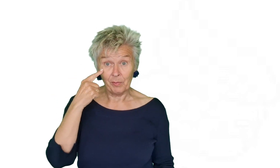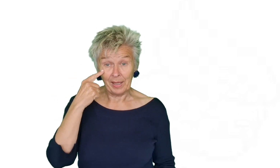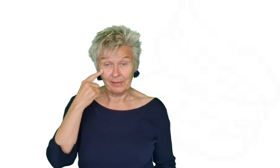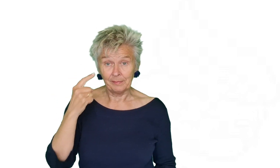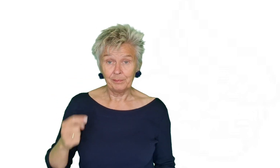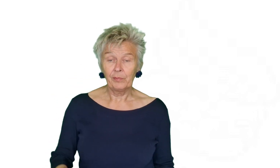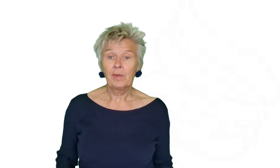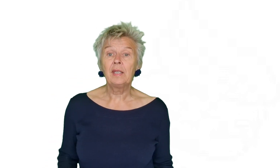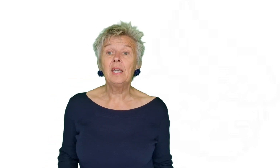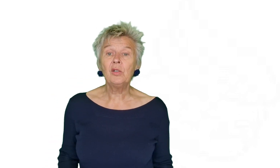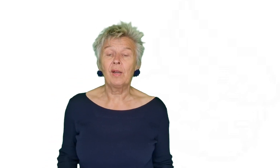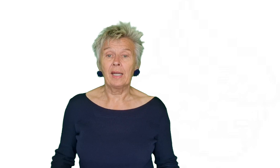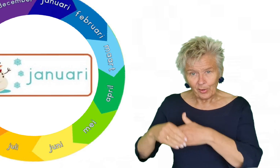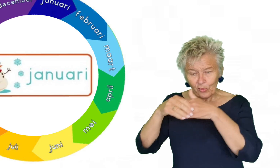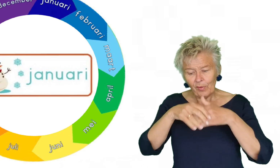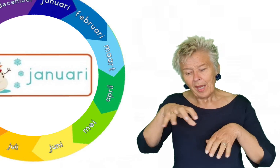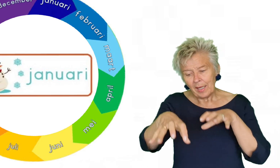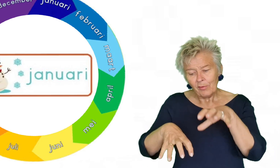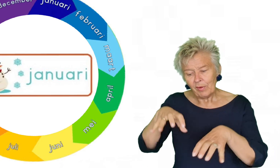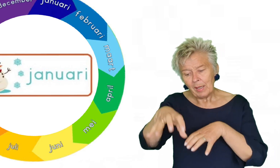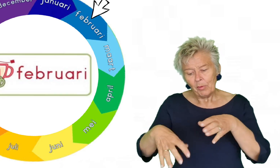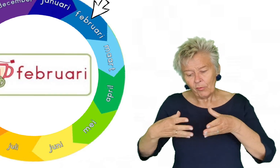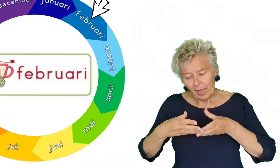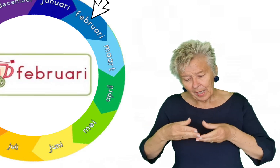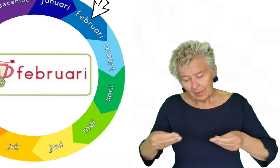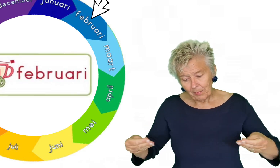maanden. Januari. Januari, februari.